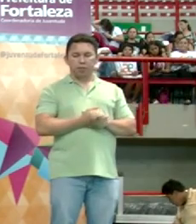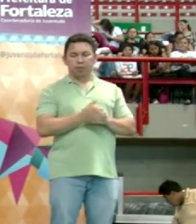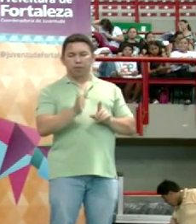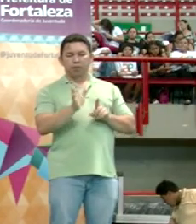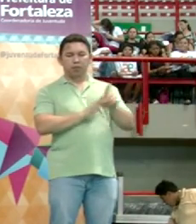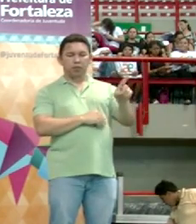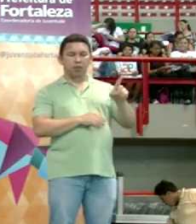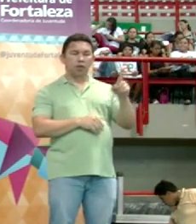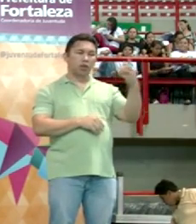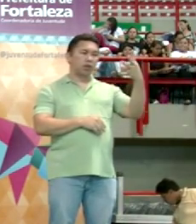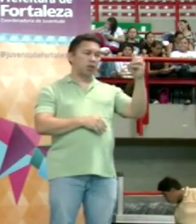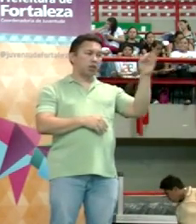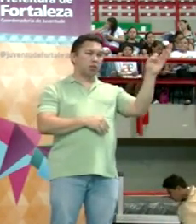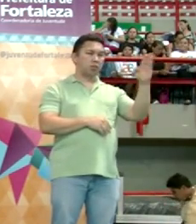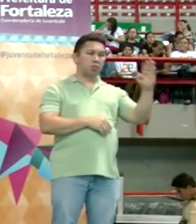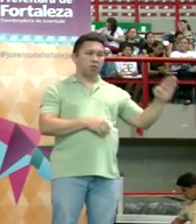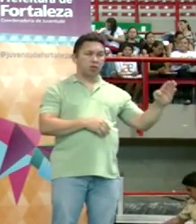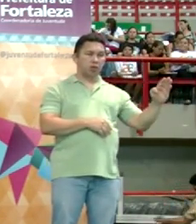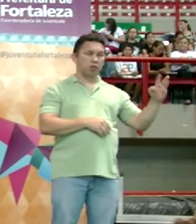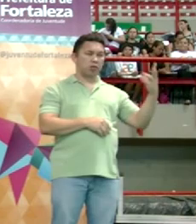pergunta mais fácil. Quanto é que dá 30%?